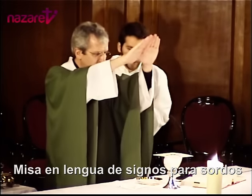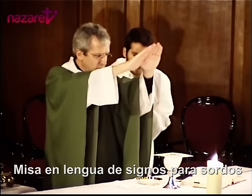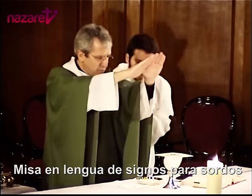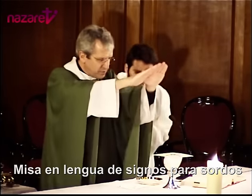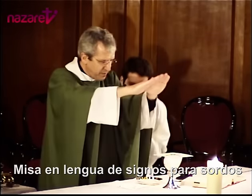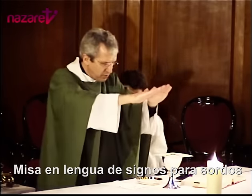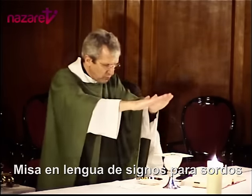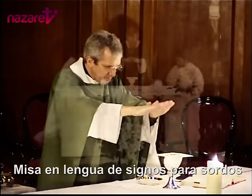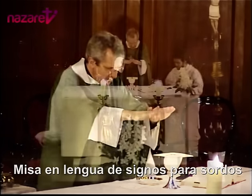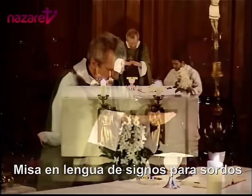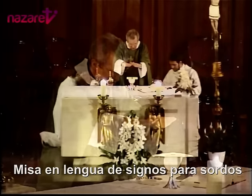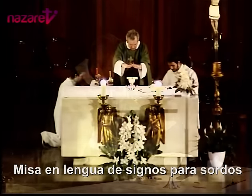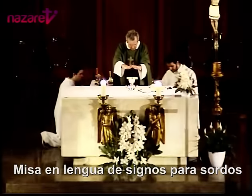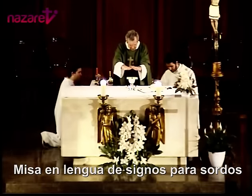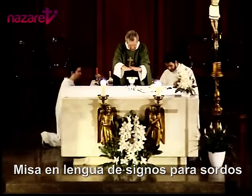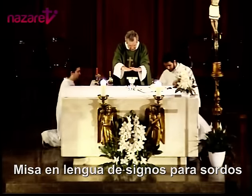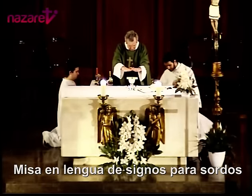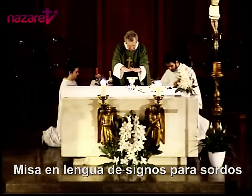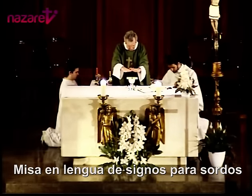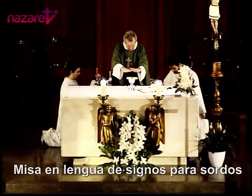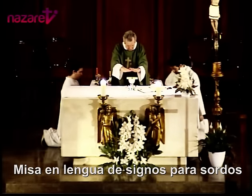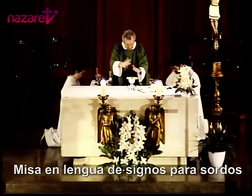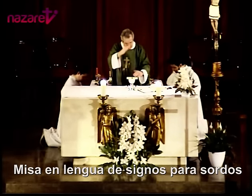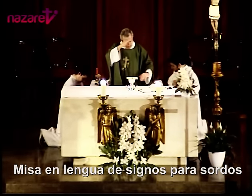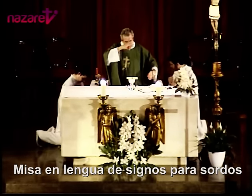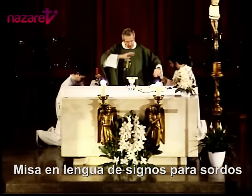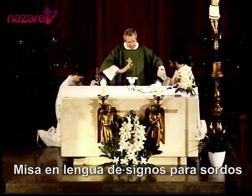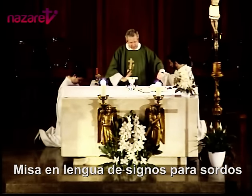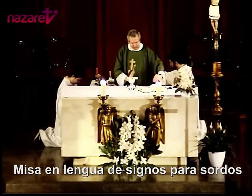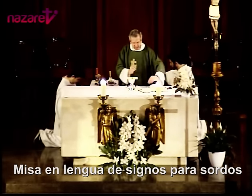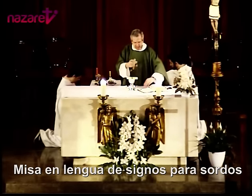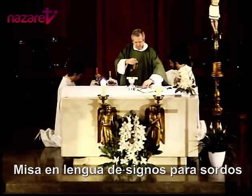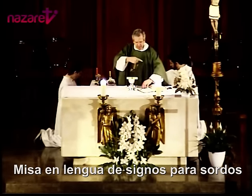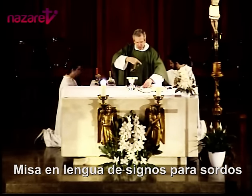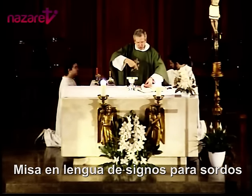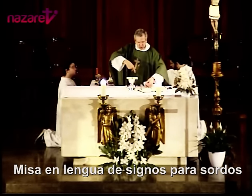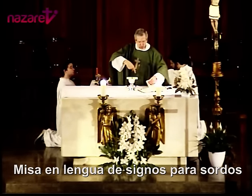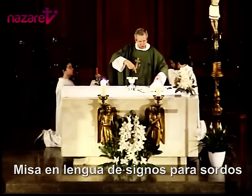de tu Espíritu esos dones, de manera que sean para nosotros